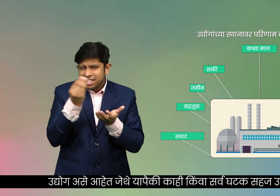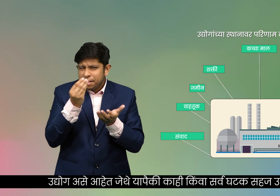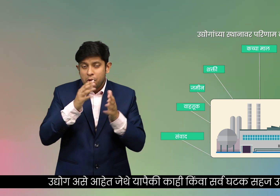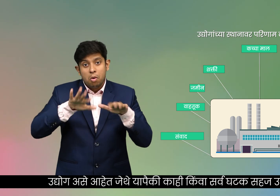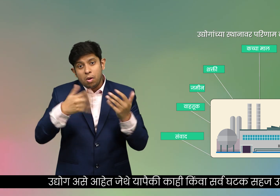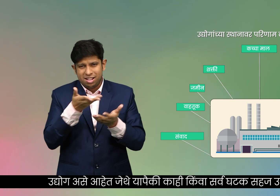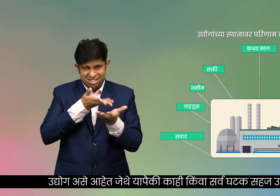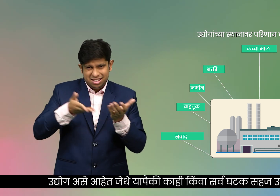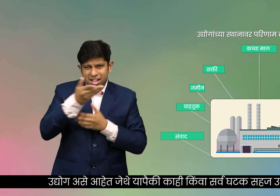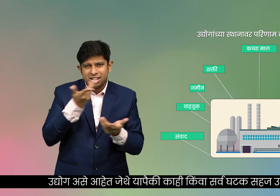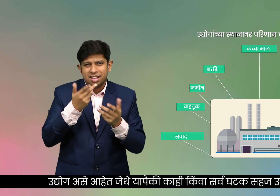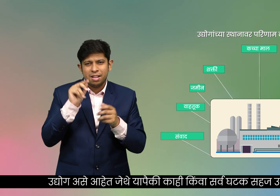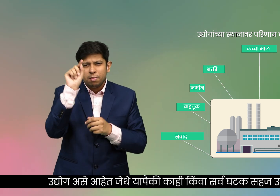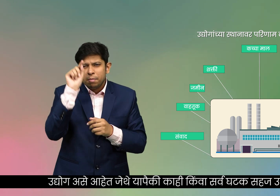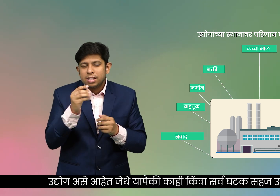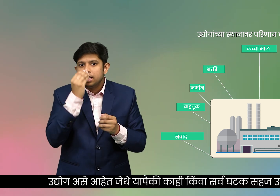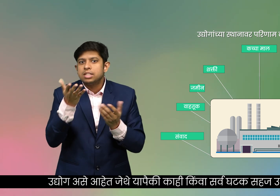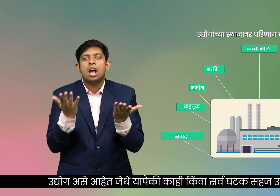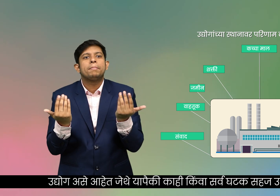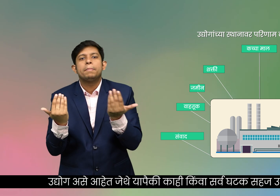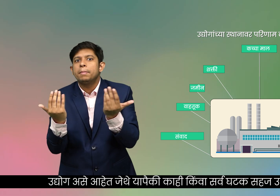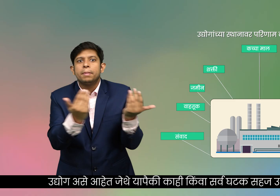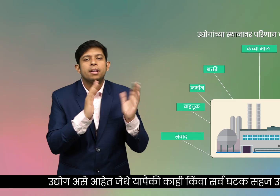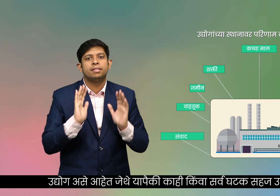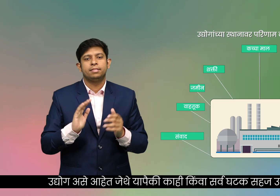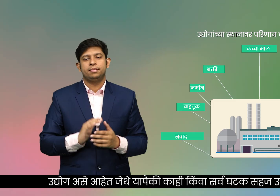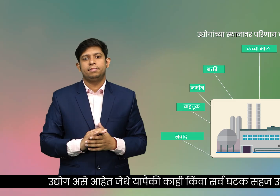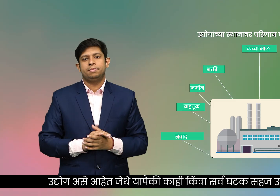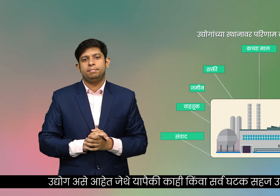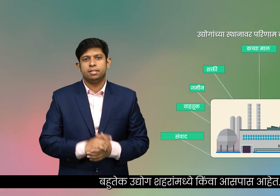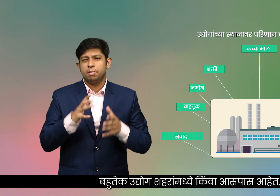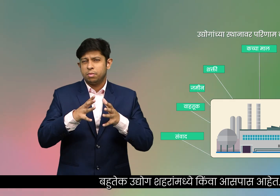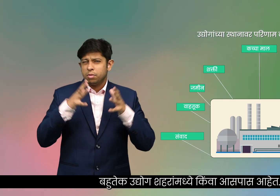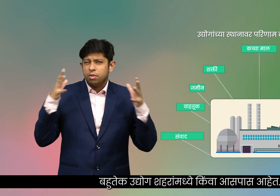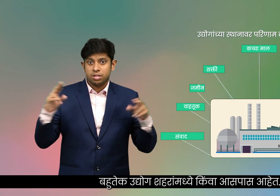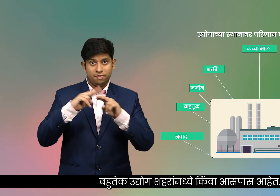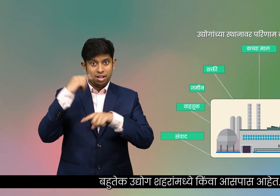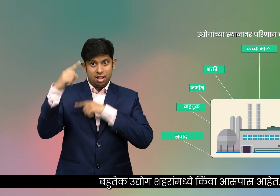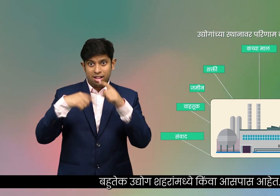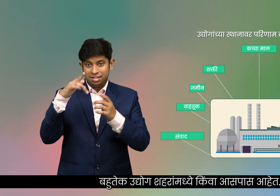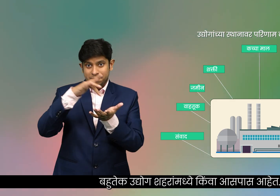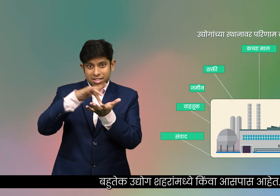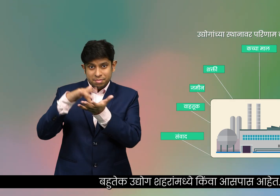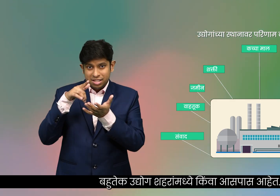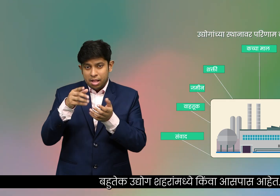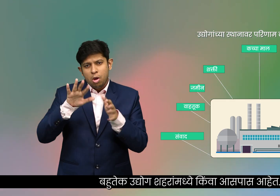काही किंवा सर्व घटक सहज उपलब्ध होतात. बहुतेक उद्योग शहरांमध्ये किंवा आसपास